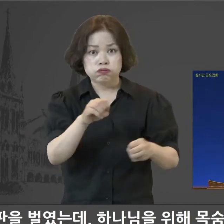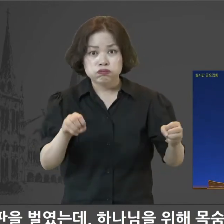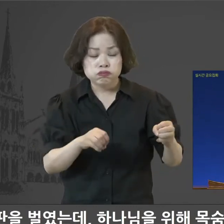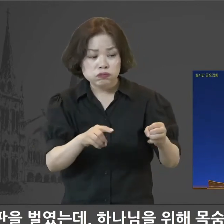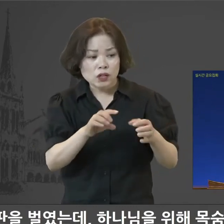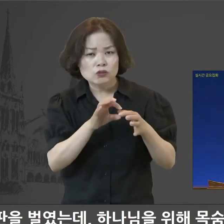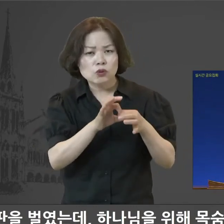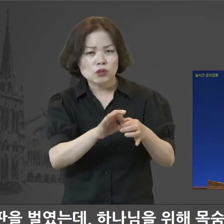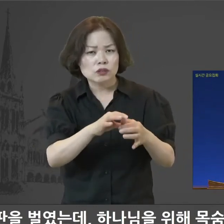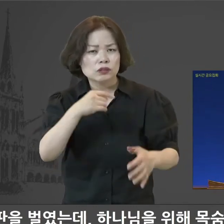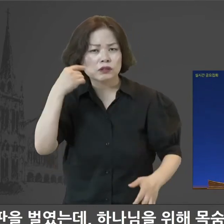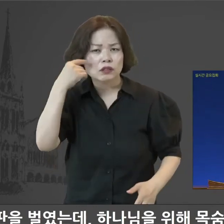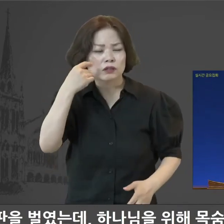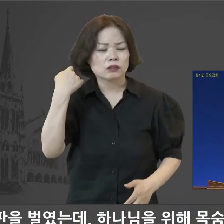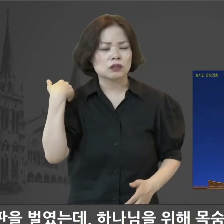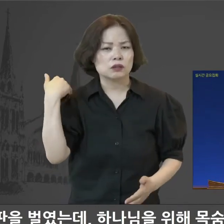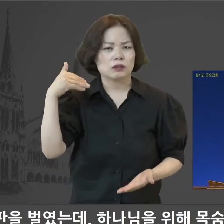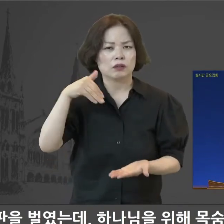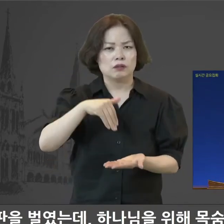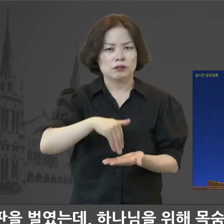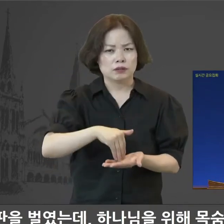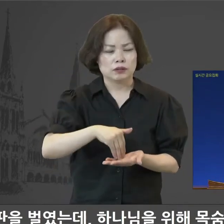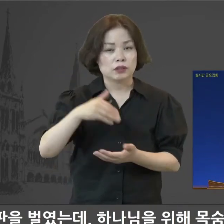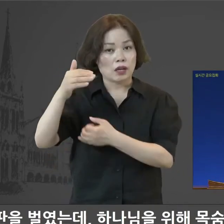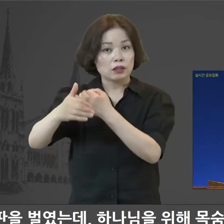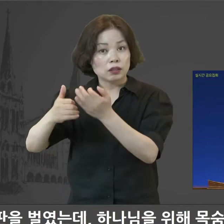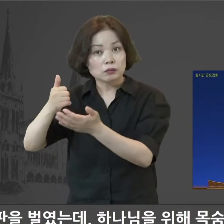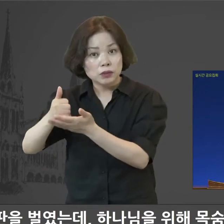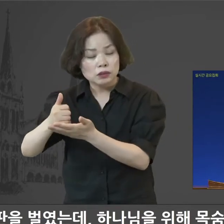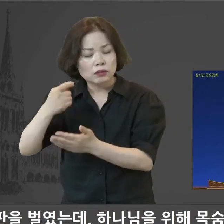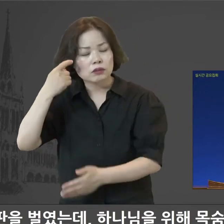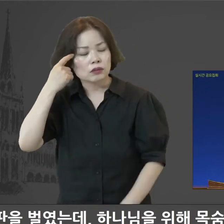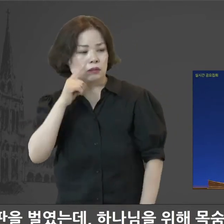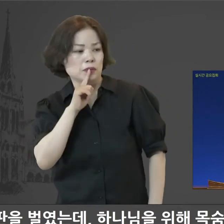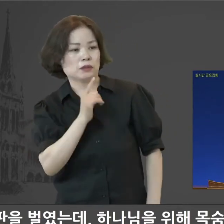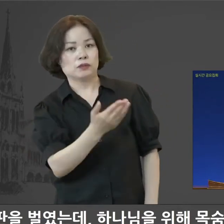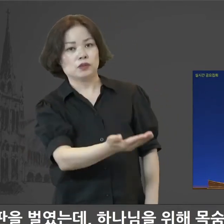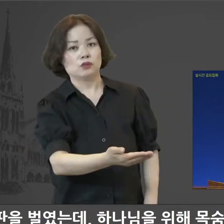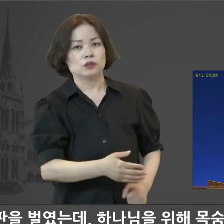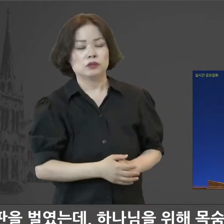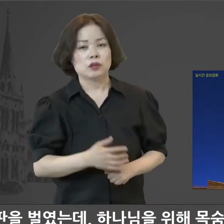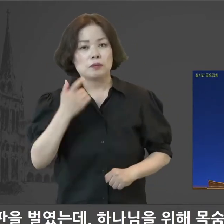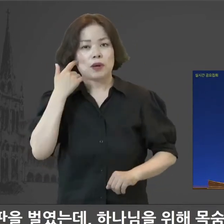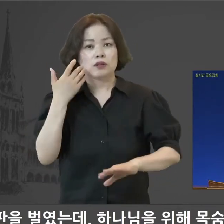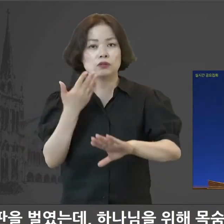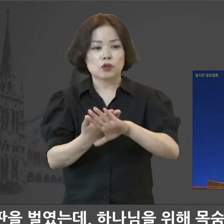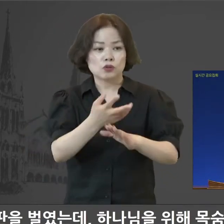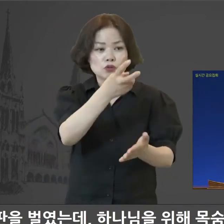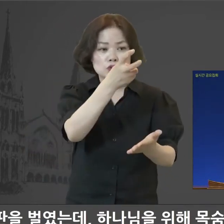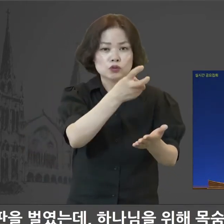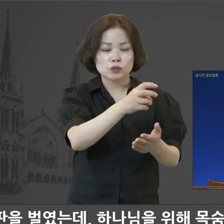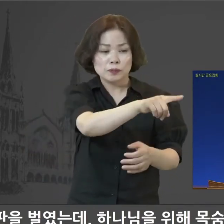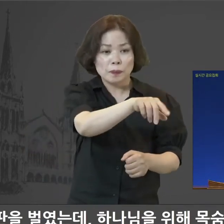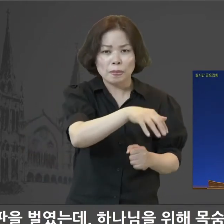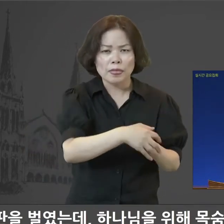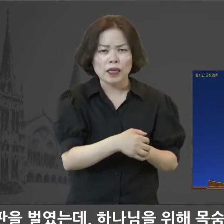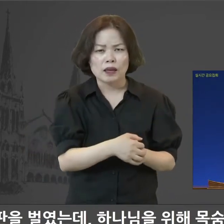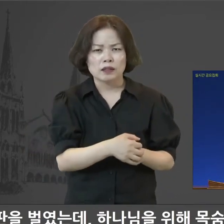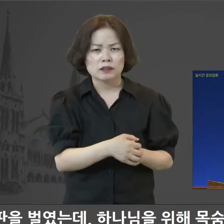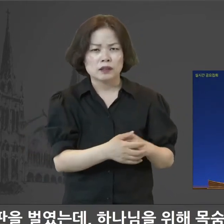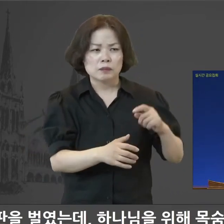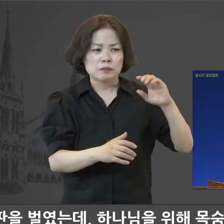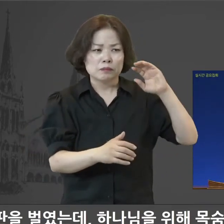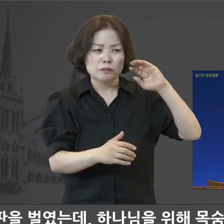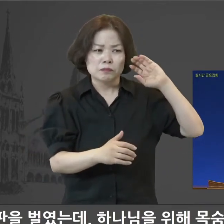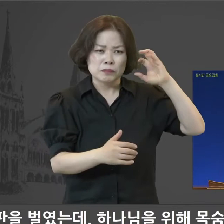그걸 통해서 철저하게 반성하게 하시는 분이 하나님이다. 저는 그렇게 말씀드리는 거예요. 그런데 반대로 윌버포스처럼 미쳐있는 영국을